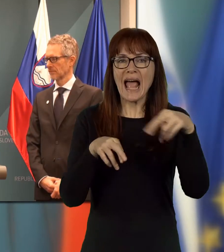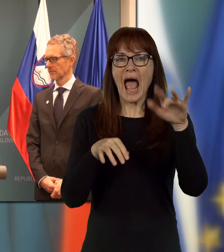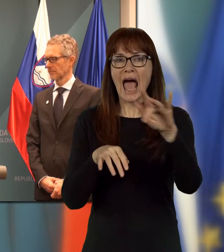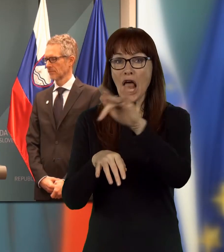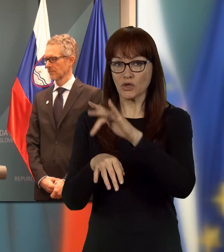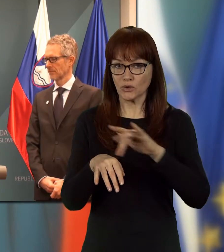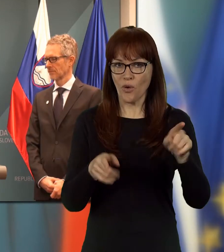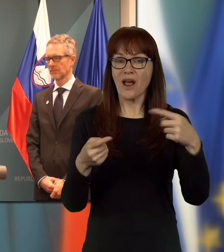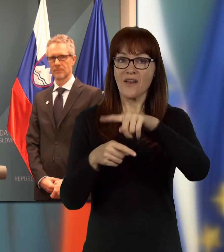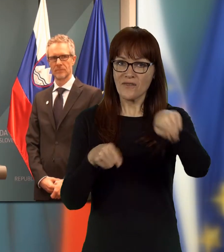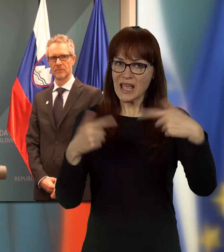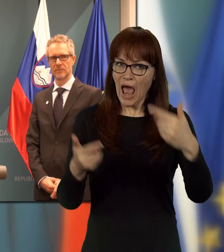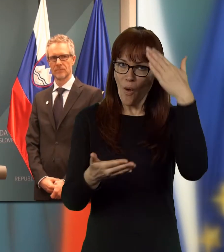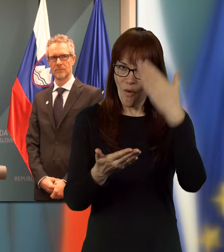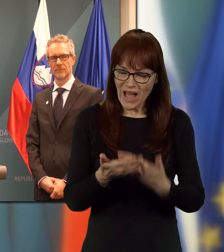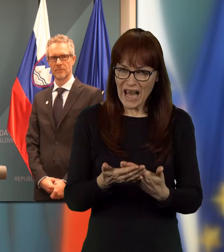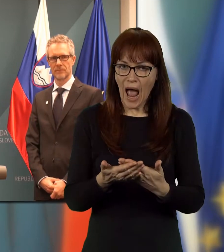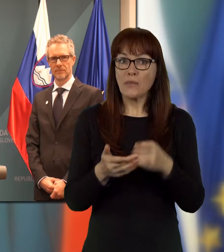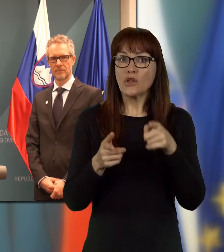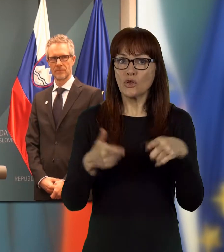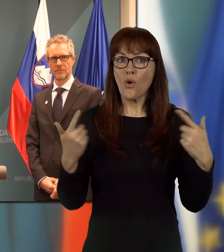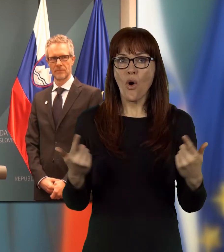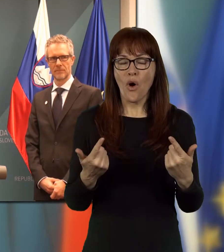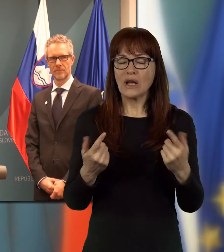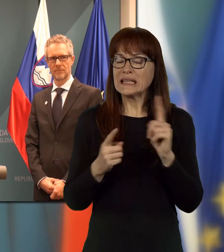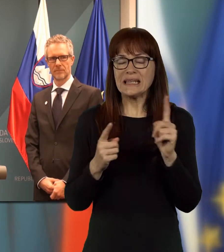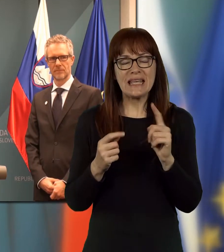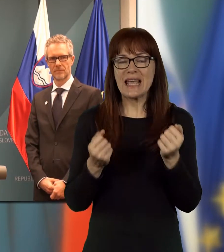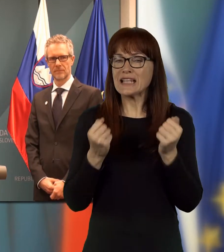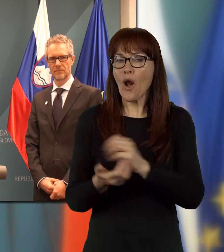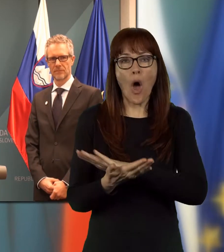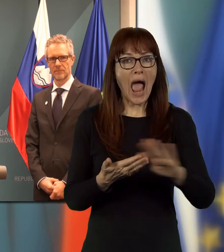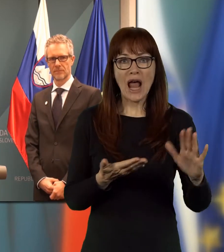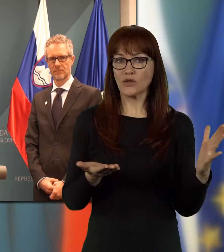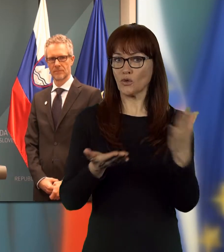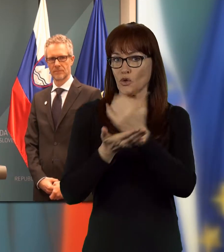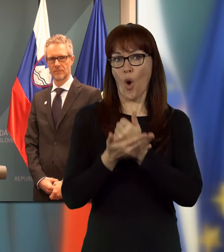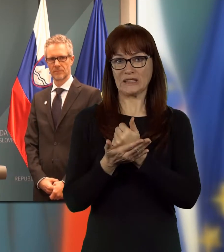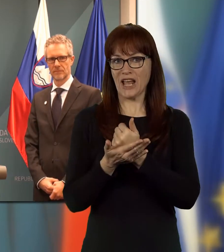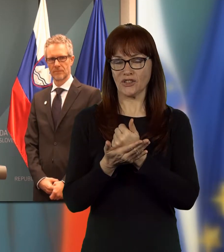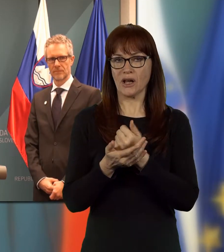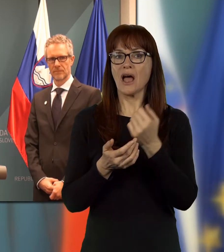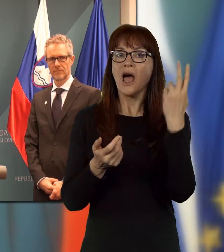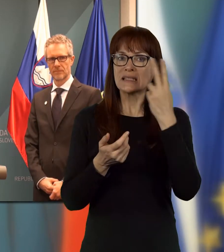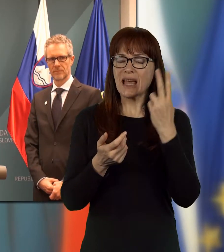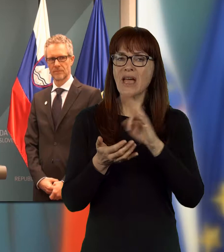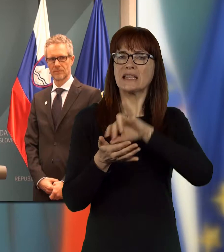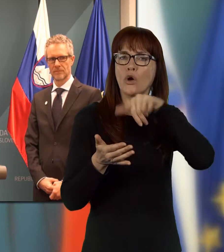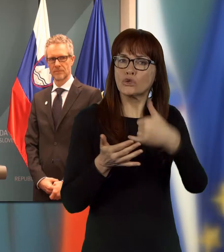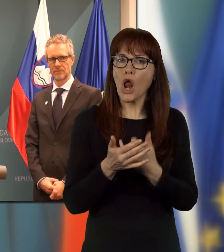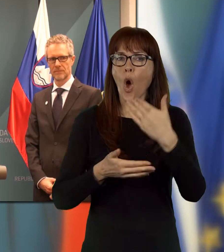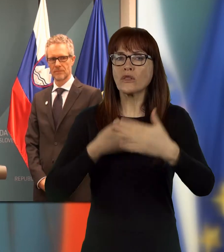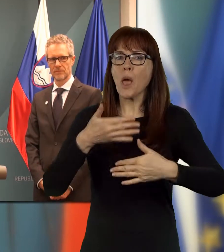resorjev. Verjamete lahko, da to ni zelo enostaven dosežek. Seveda pa v